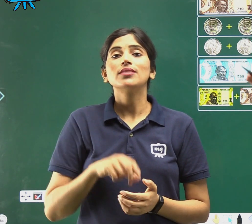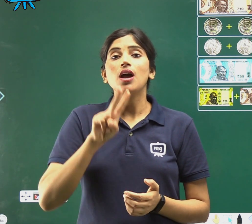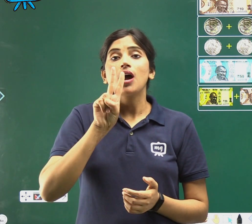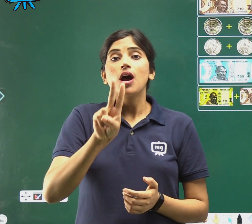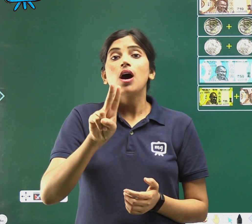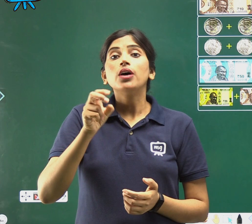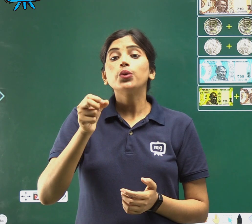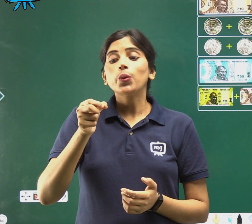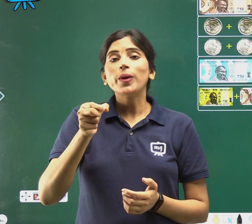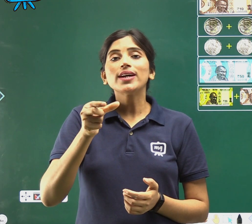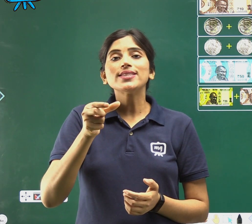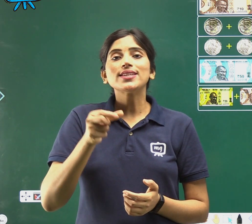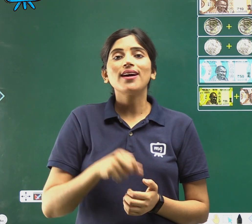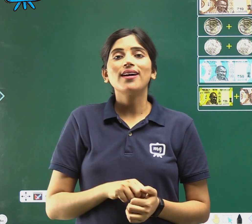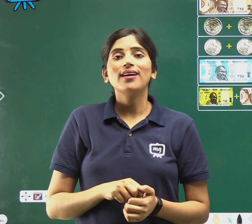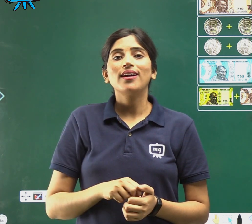2 रुपए का सिक्का